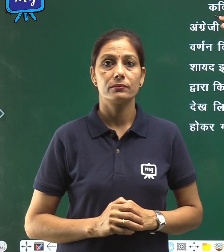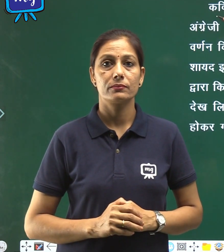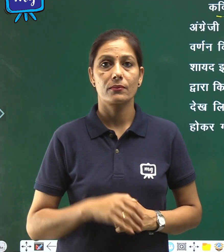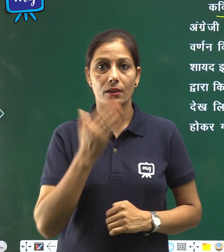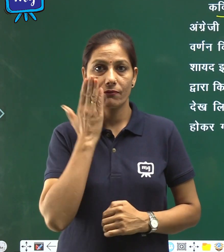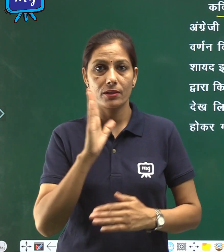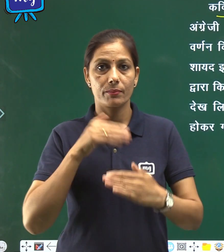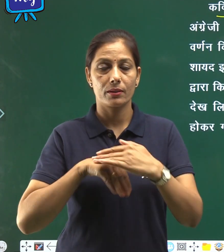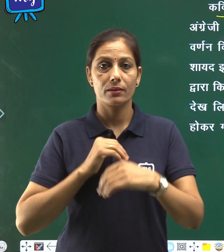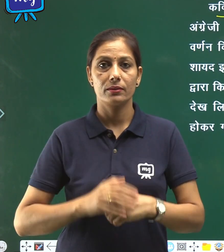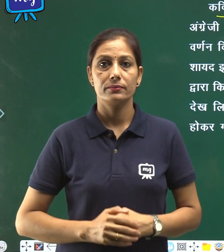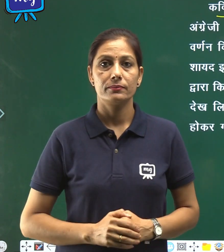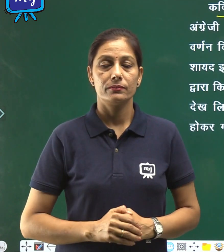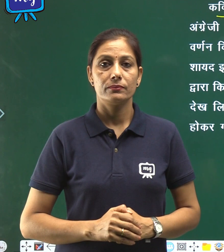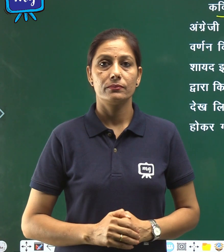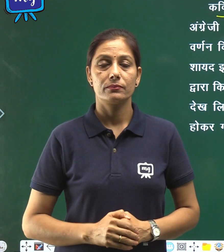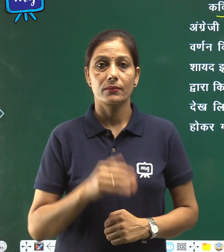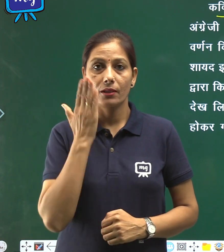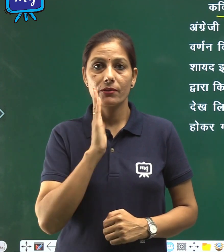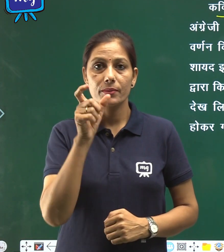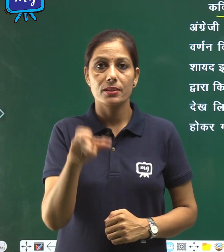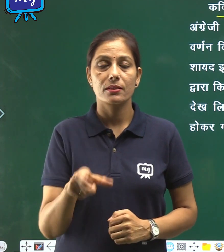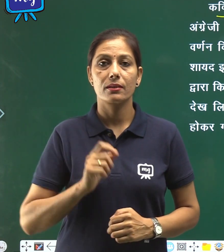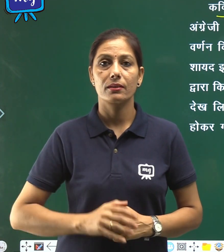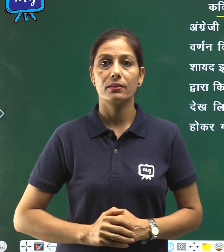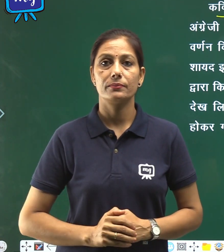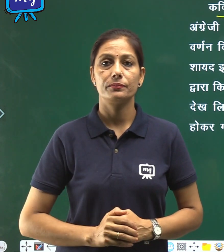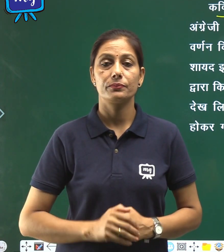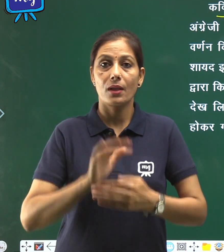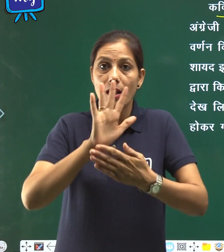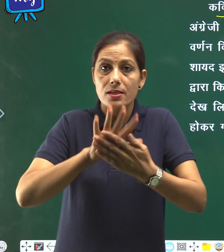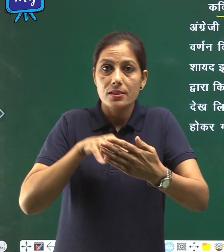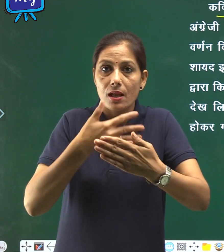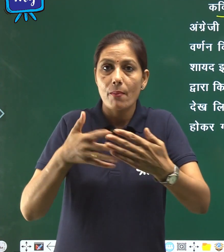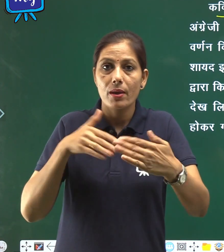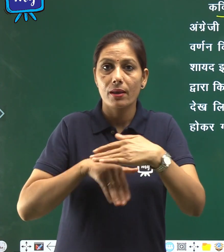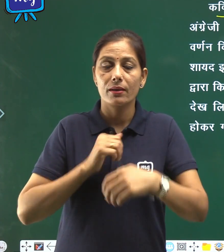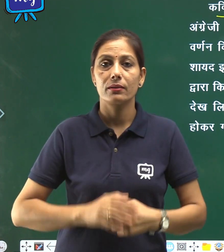कविता में कवि ने जेल में